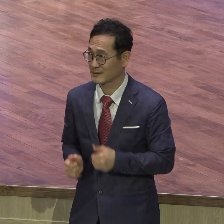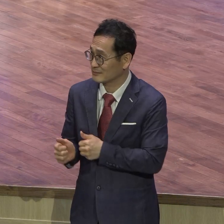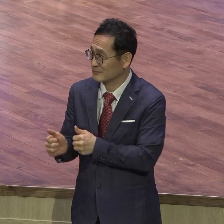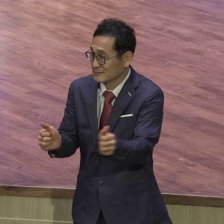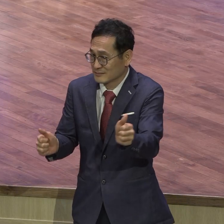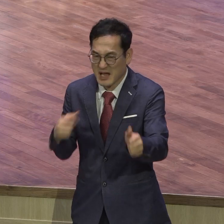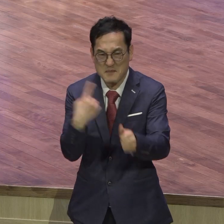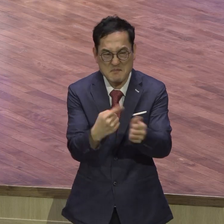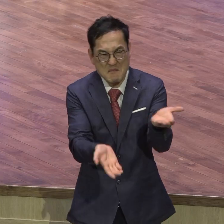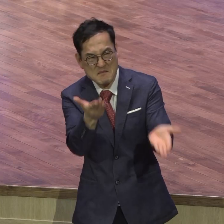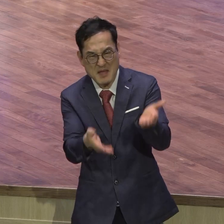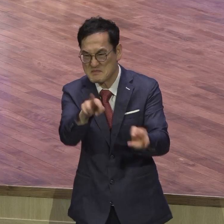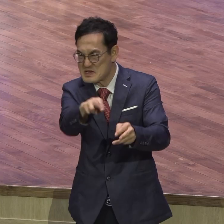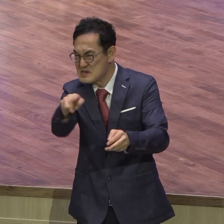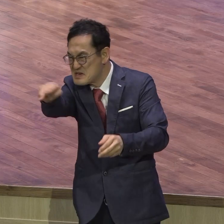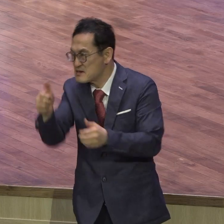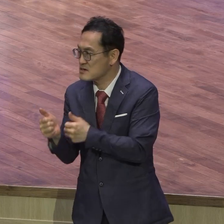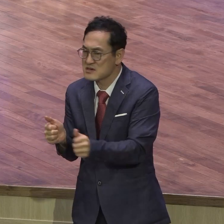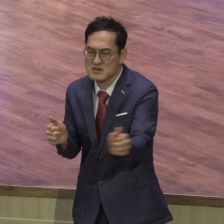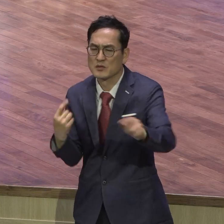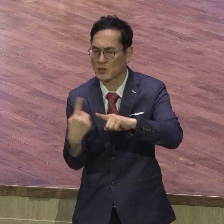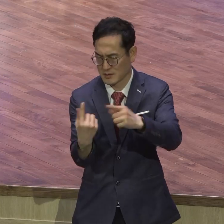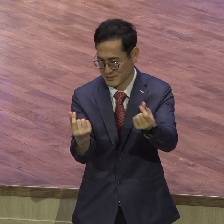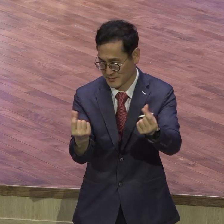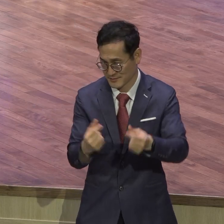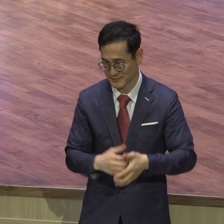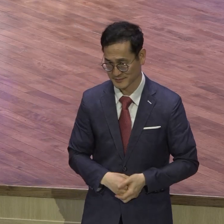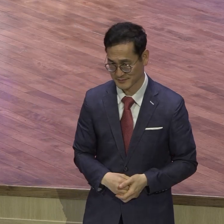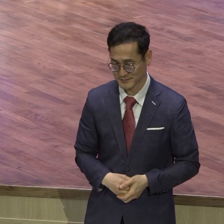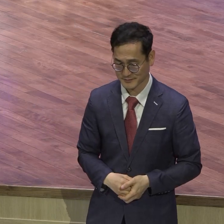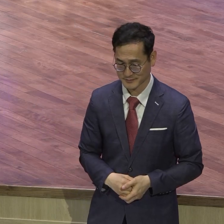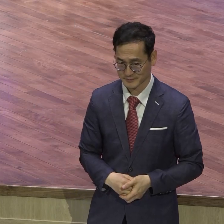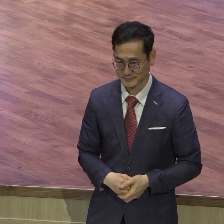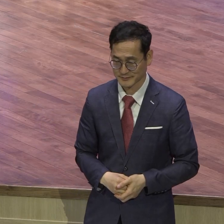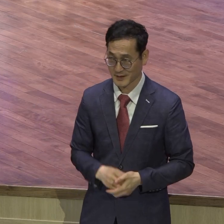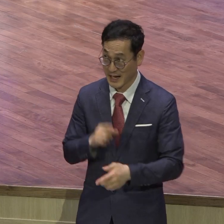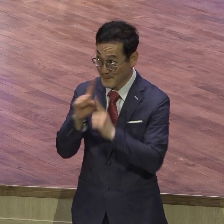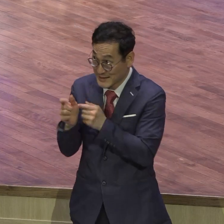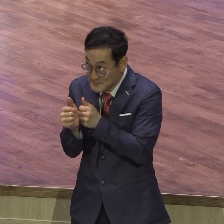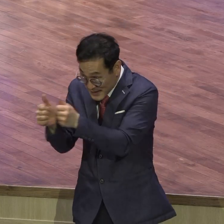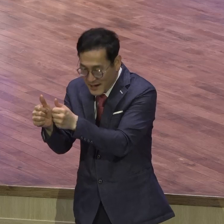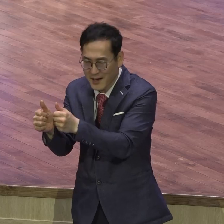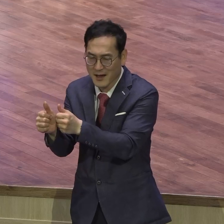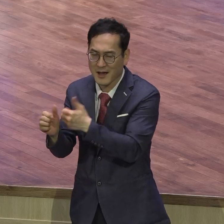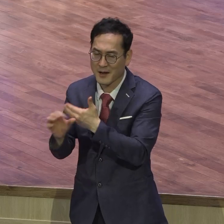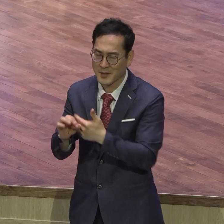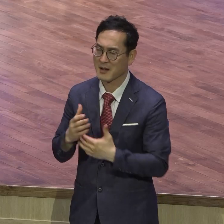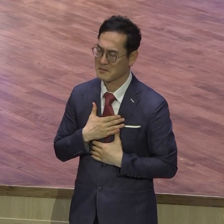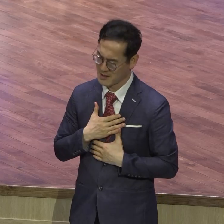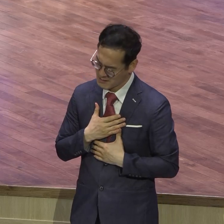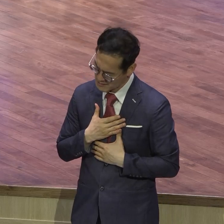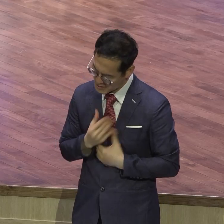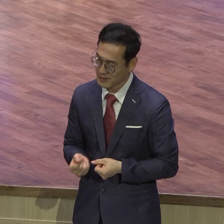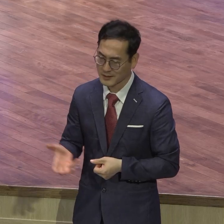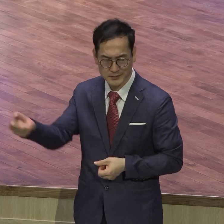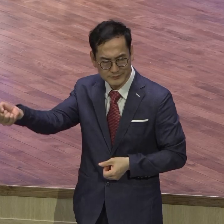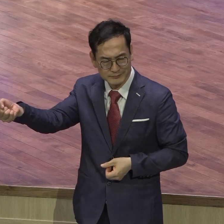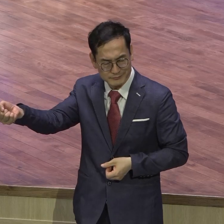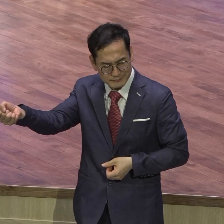말씀 따라가면 되는데 아주 형통하게 아주 편안하게 정상 성인인도지